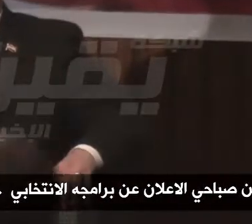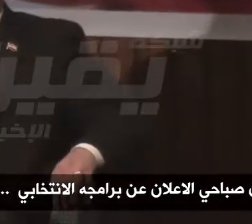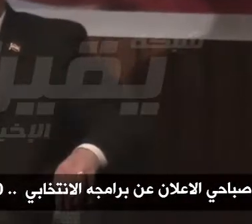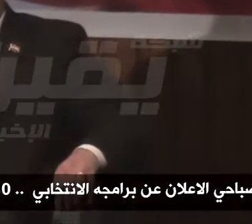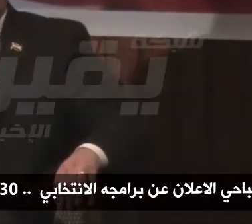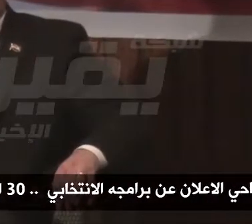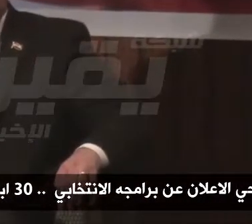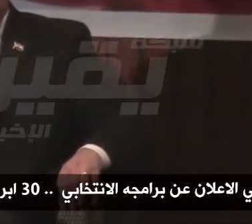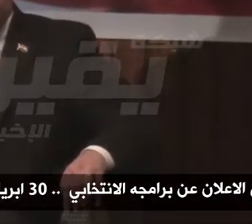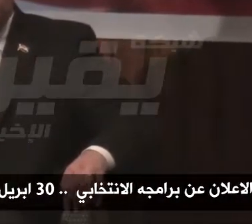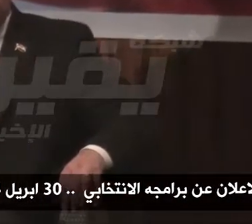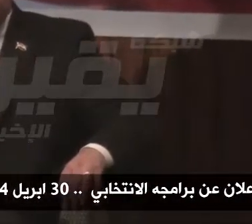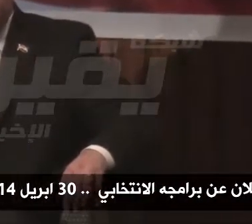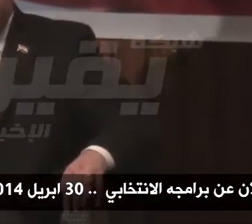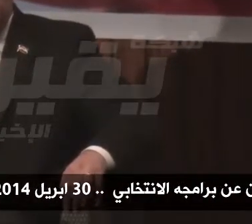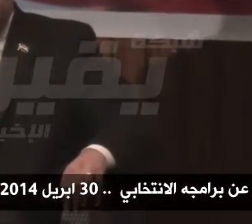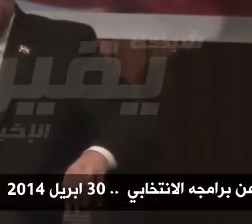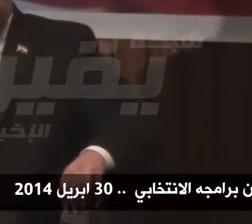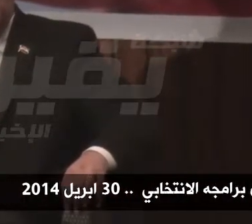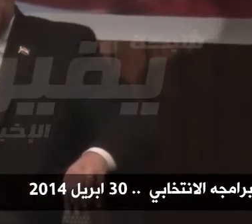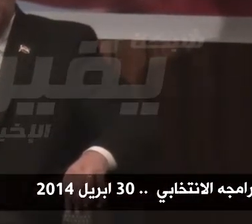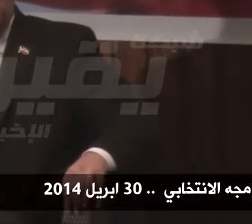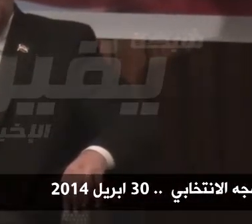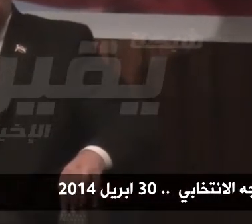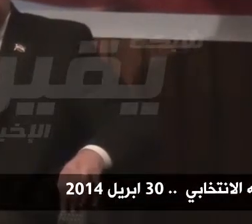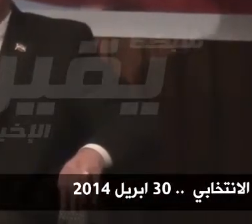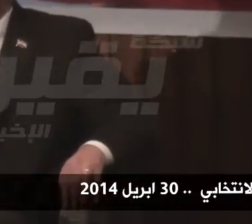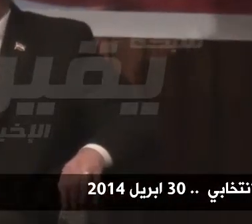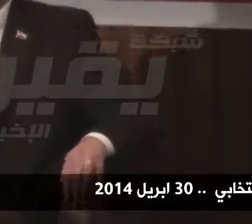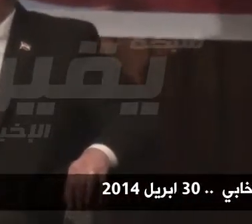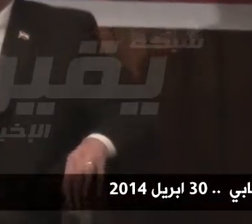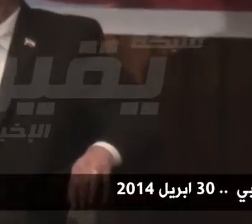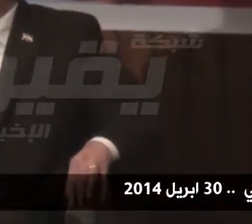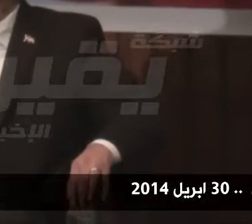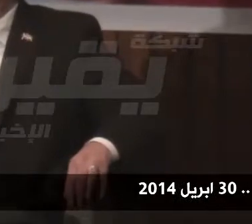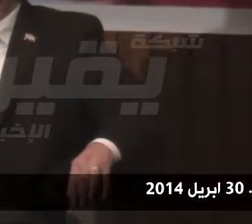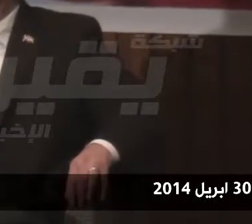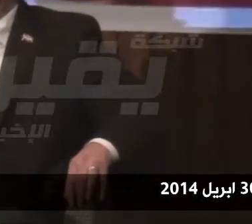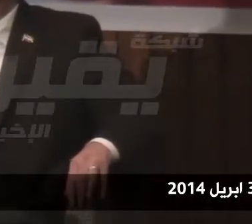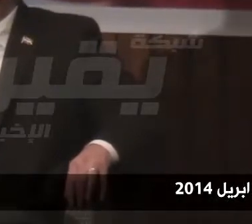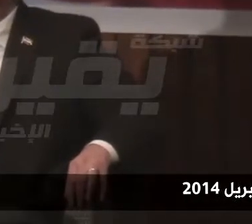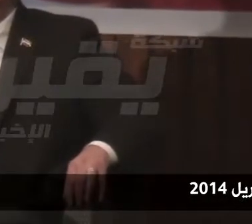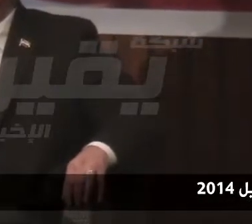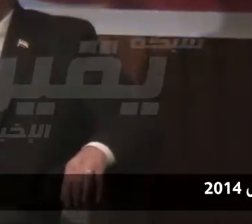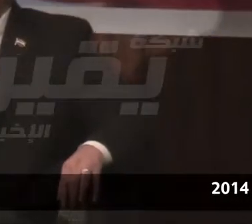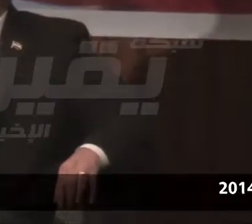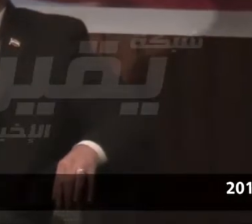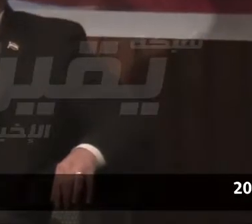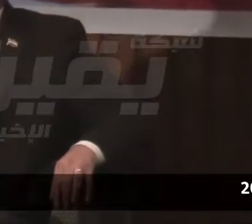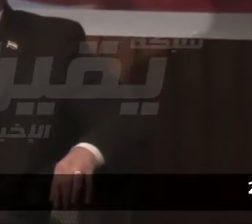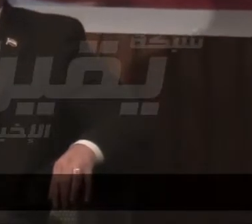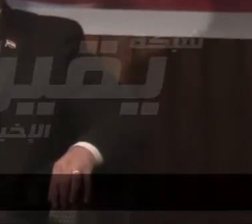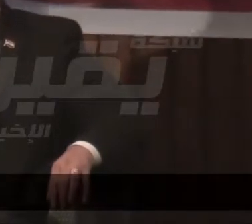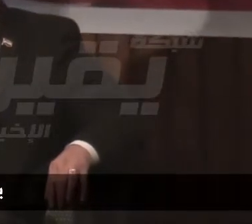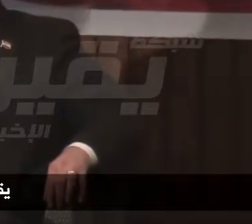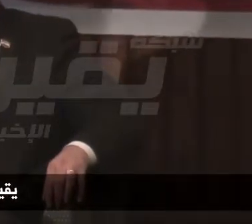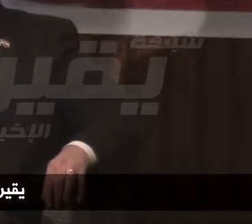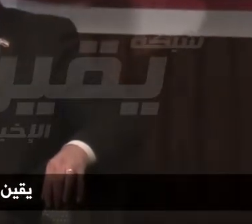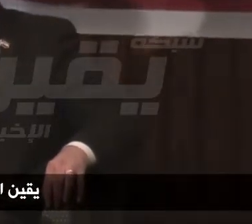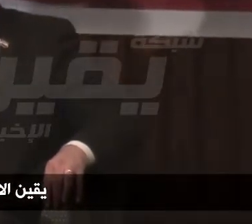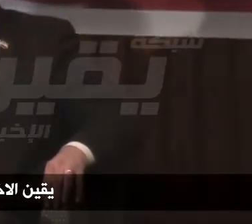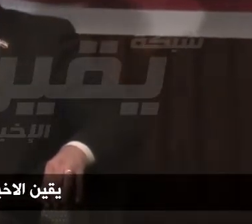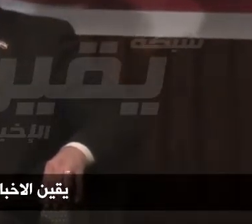أيقونات شهدائنا خاصة في مرحلة مواجهة فاشية الإخوان المسلمين،